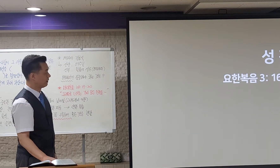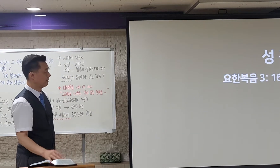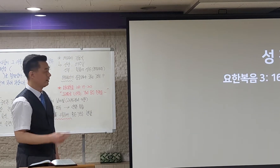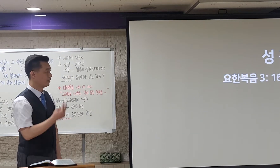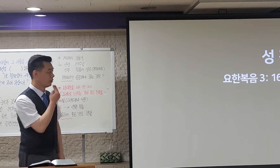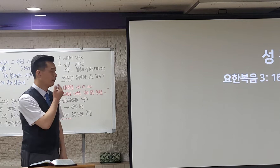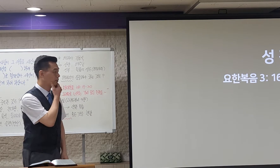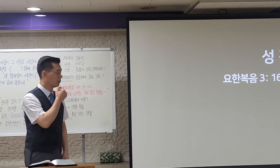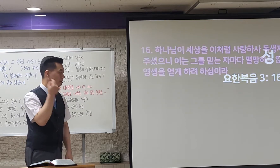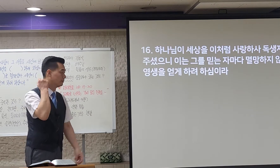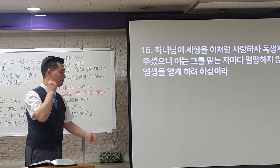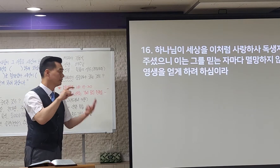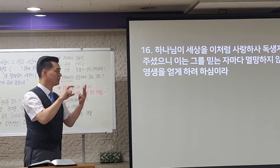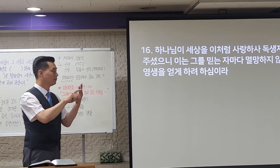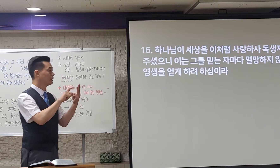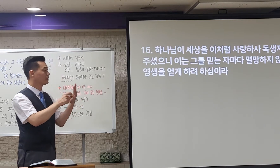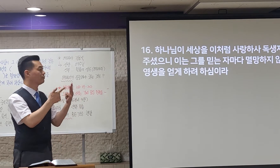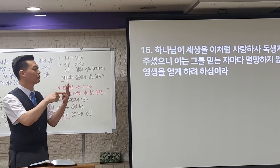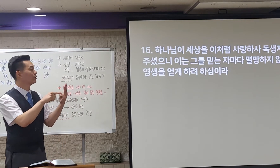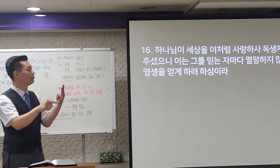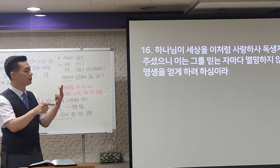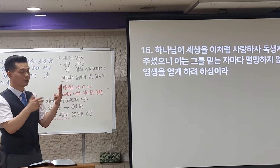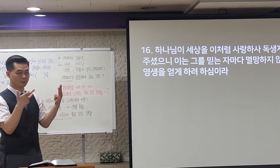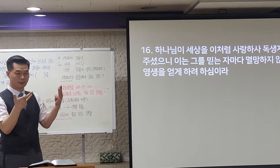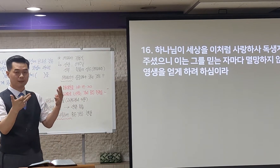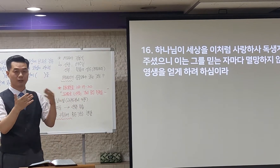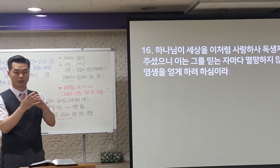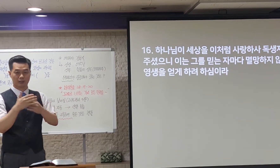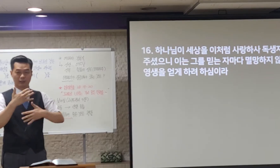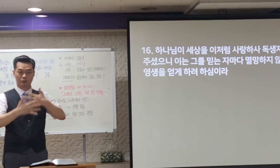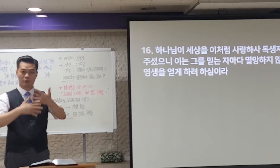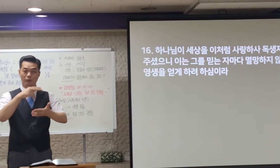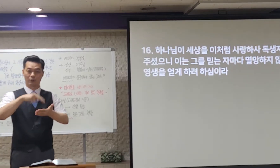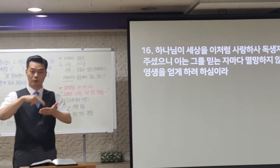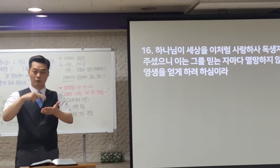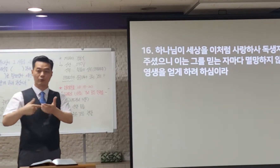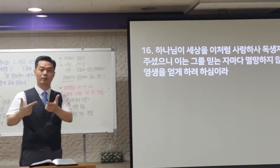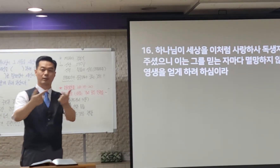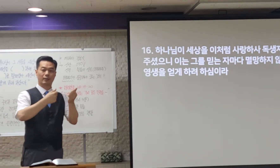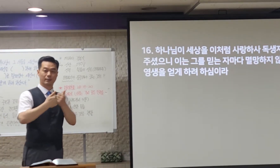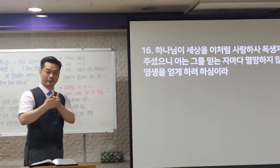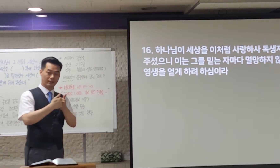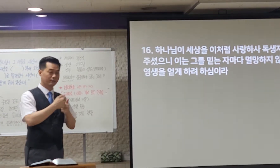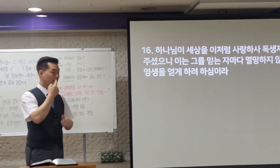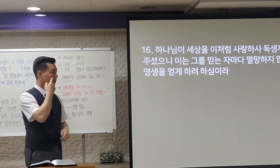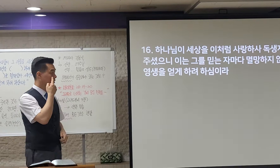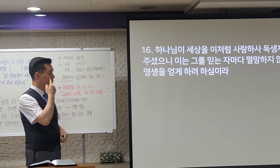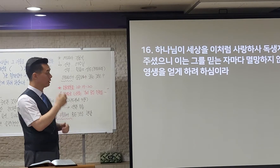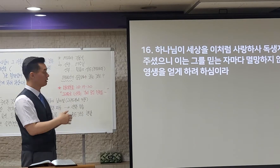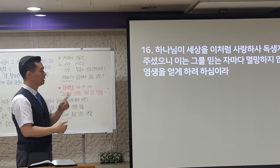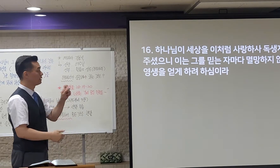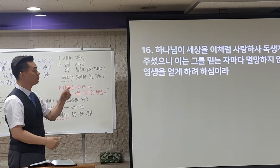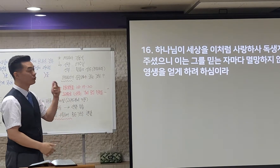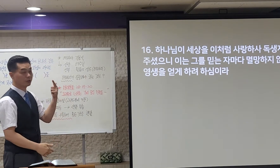네, 요한복음 3장 16절부터 18절까지 제가 수화를 읽고 다 같이 따라서 해보겠습니다.